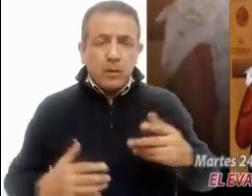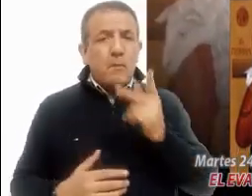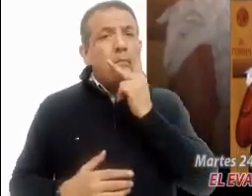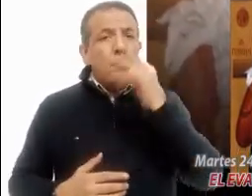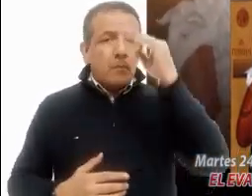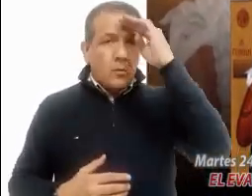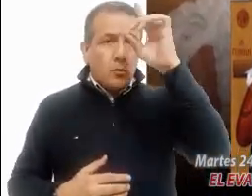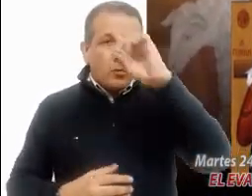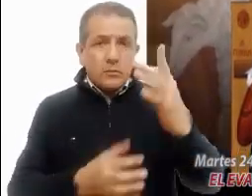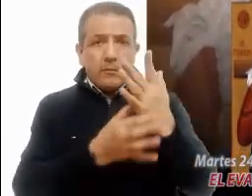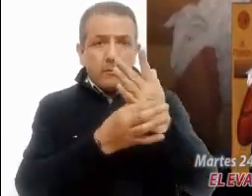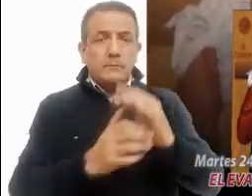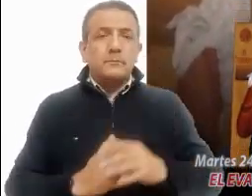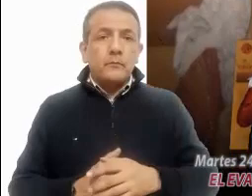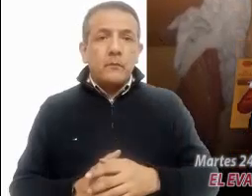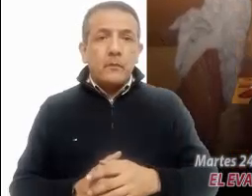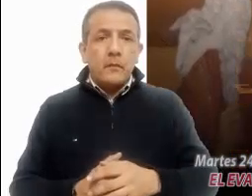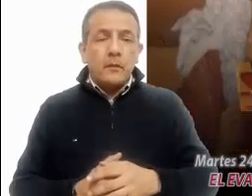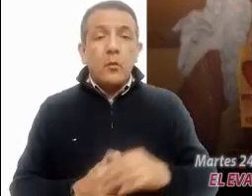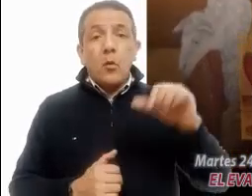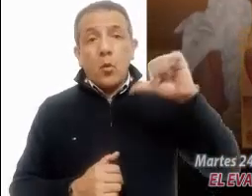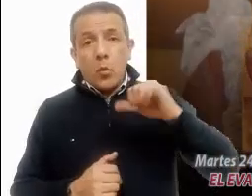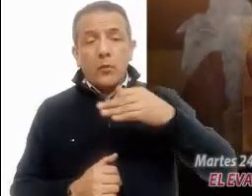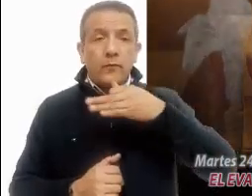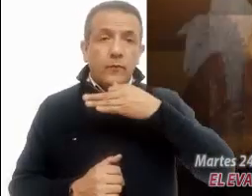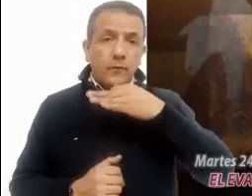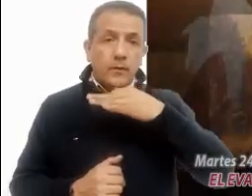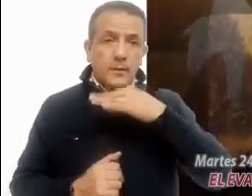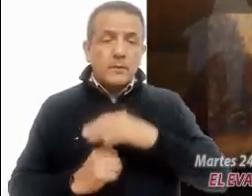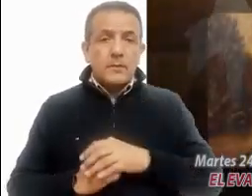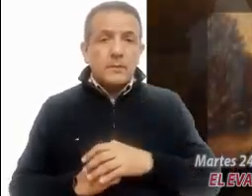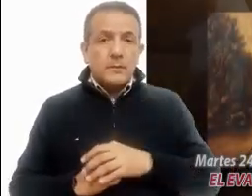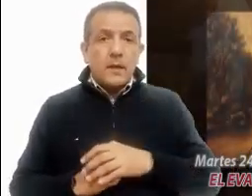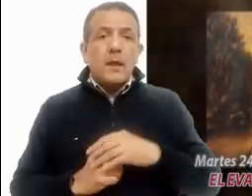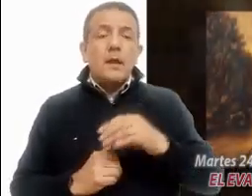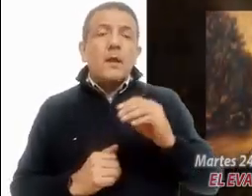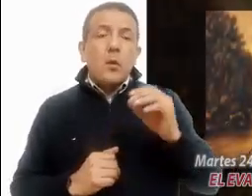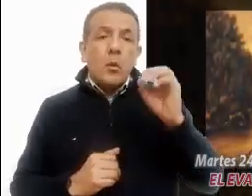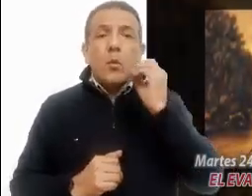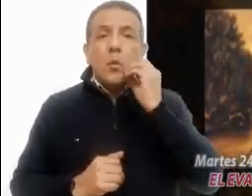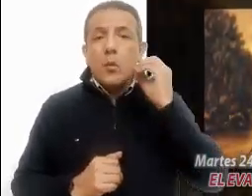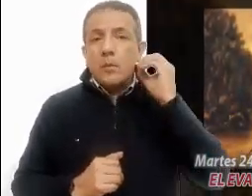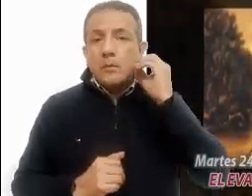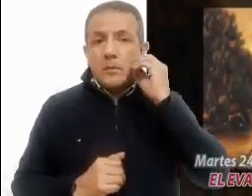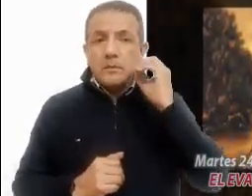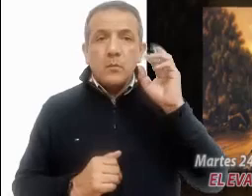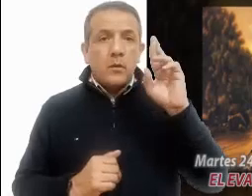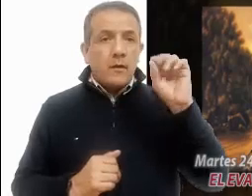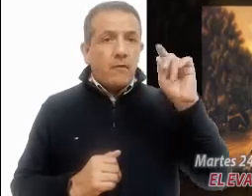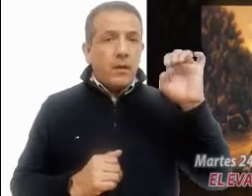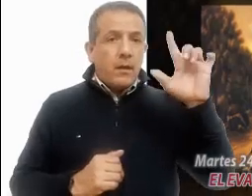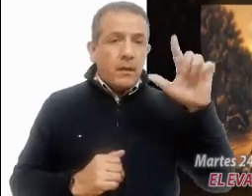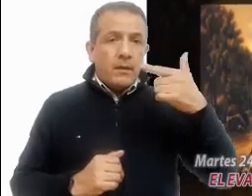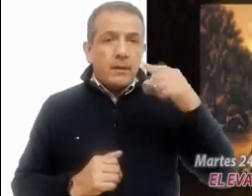Rafael Guízar, obispo, gran pastor, patrono de los obispos mexicanos, tenemos la oportunidad